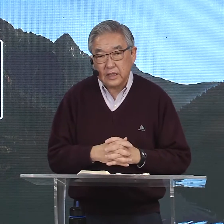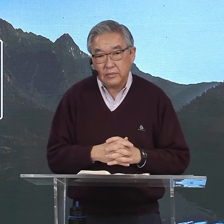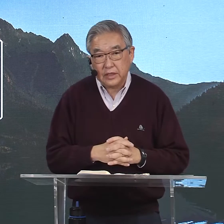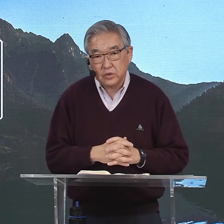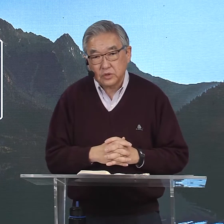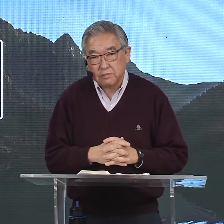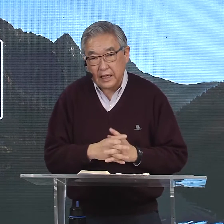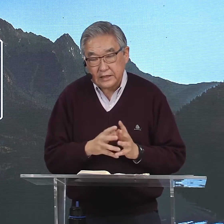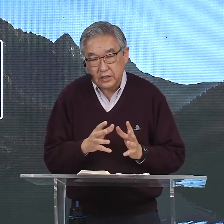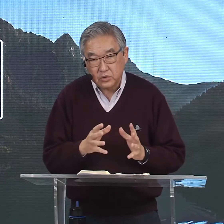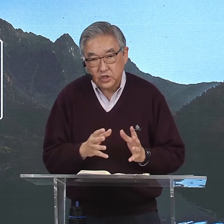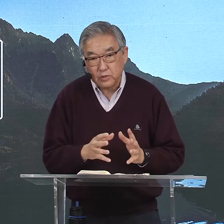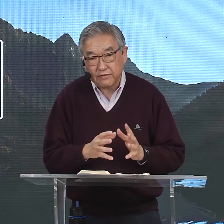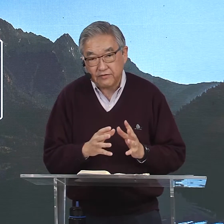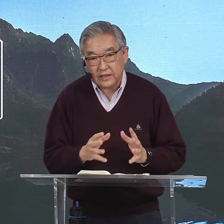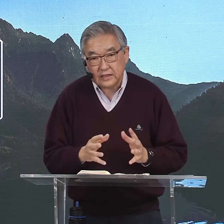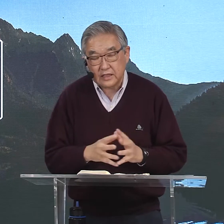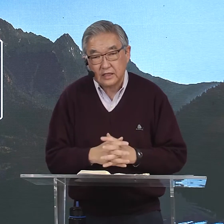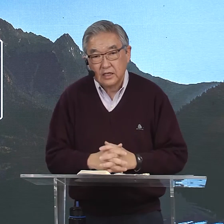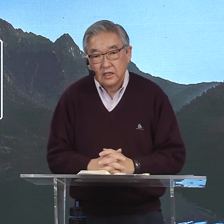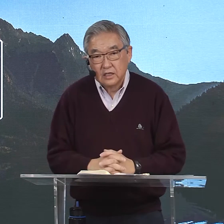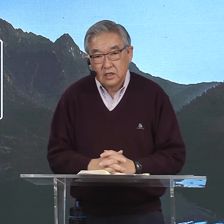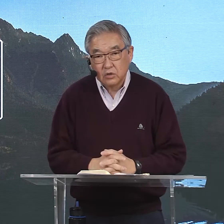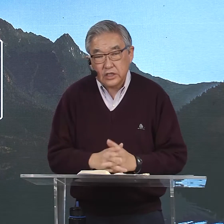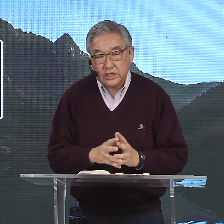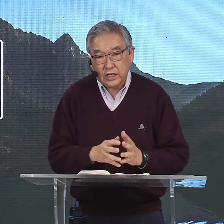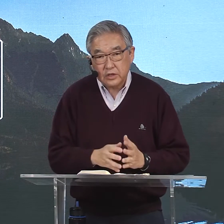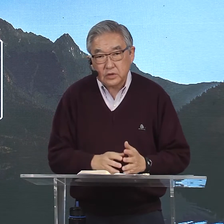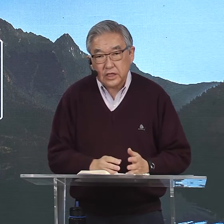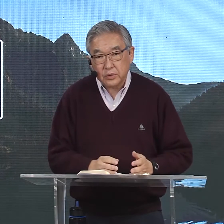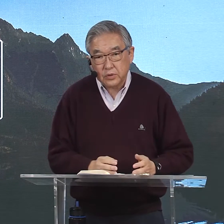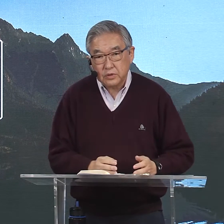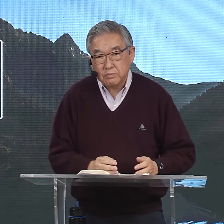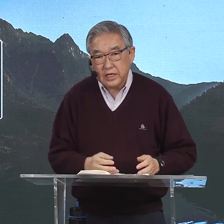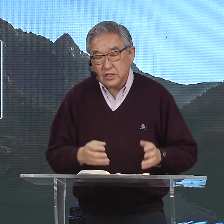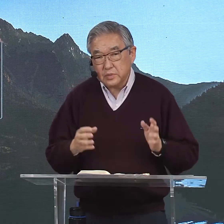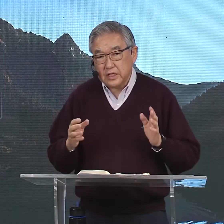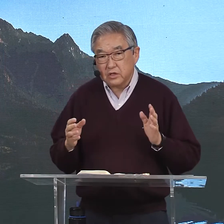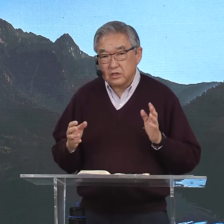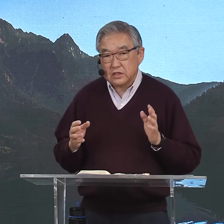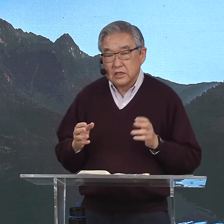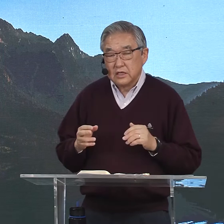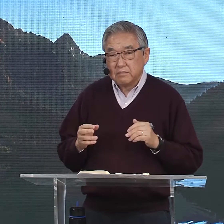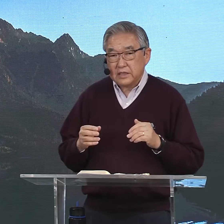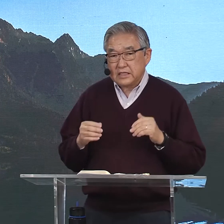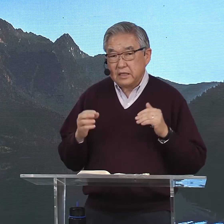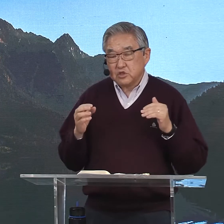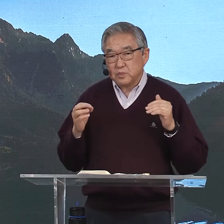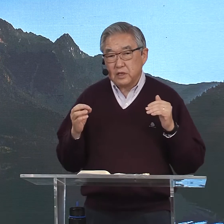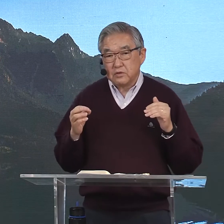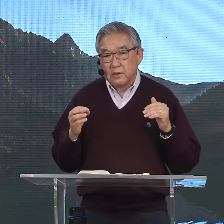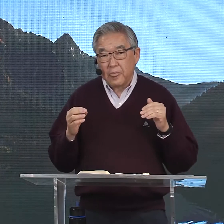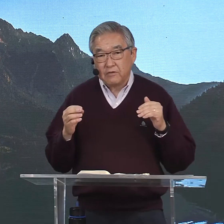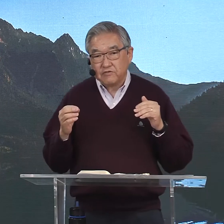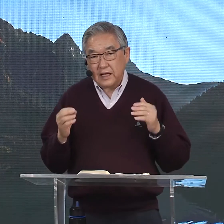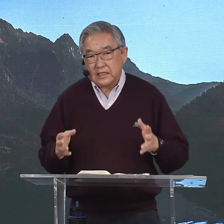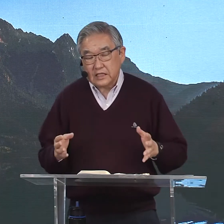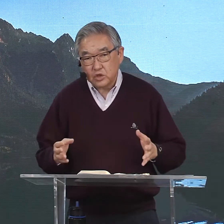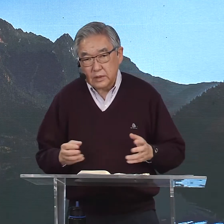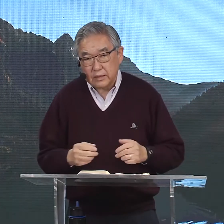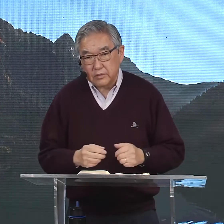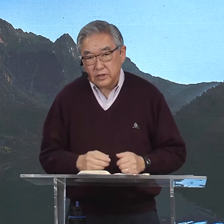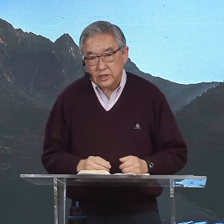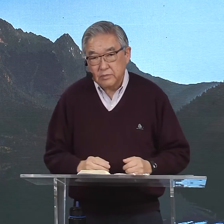eram elementos básicos de uma festa ou seja que o senhor mesmo em que nós passemos pelo